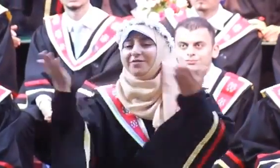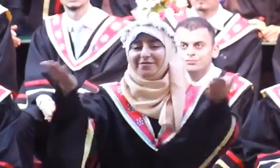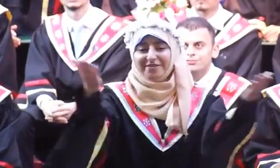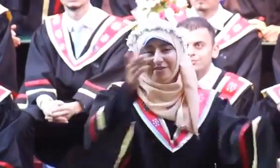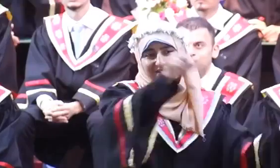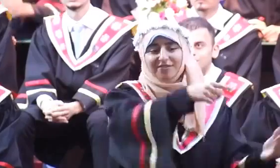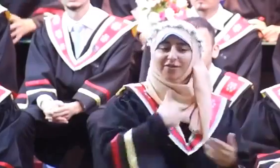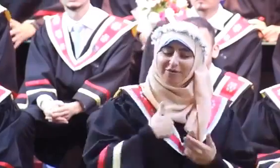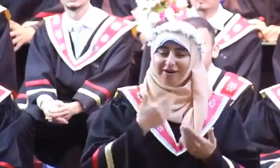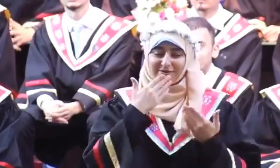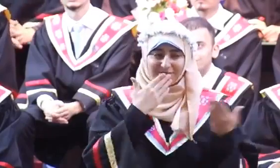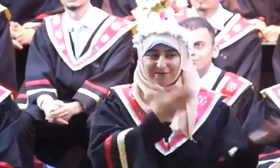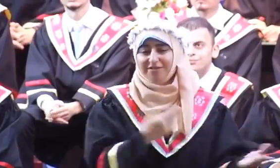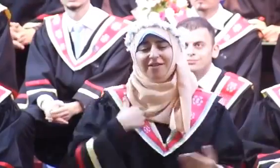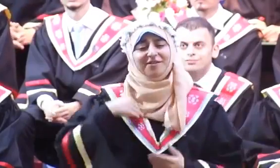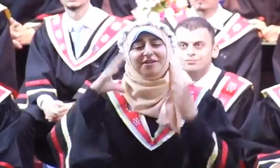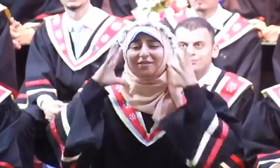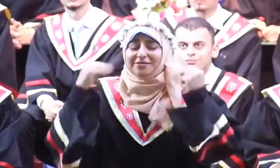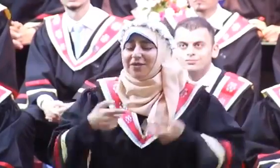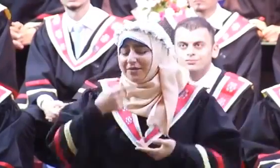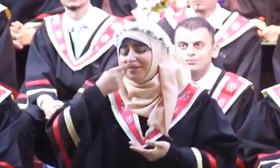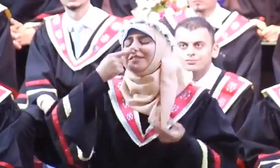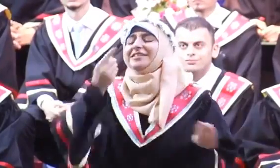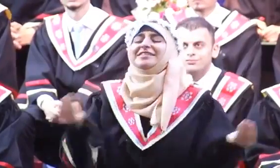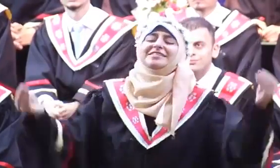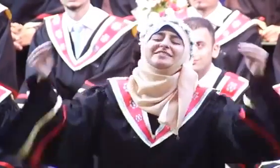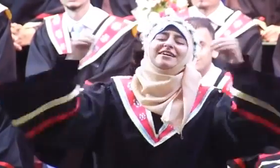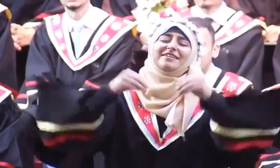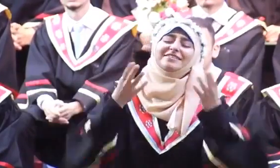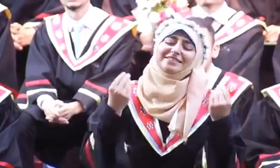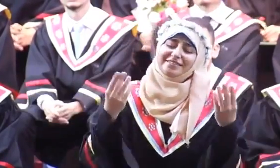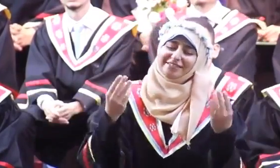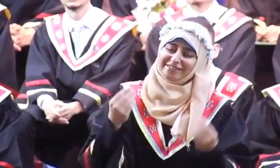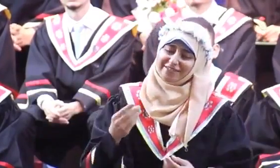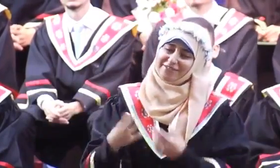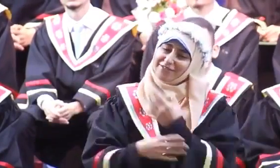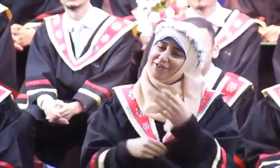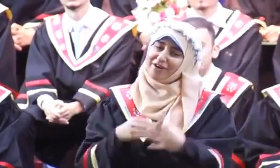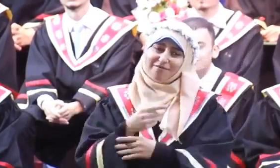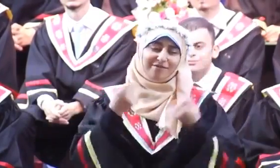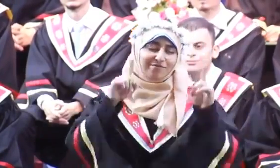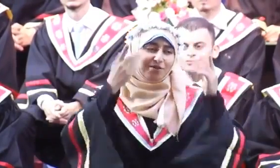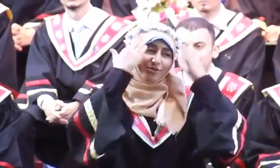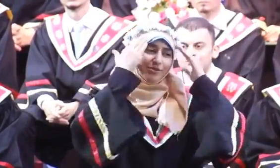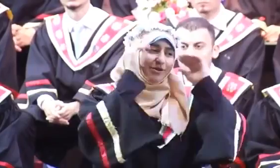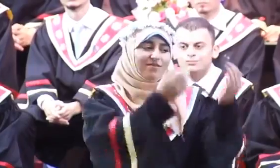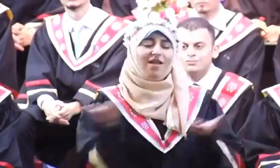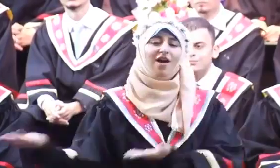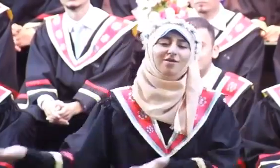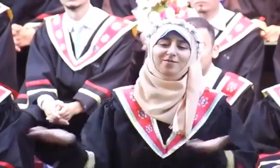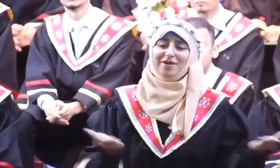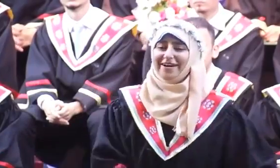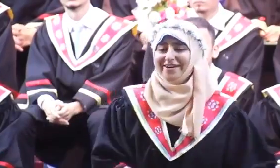وببارك لكل زميلات الطلبة الصوم، وأنا أفتخر فيهم وأفتخر بأهلي وأفتخر بالجامعة الإسلامية فتحت لنا